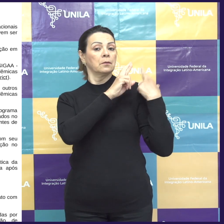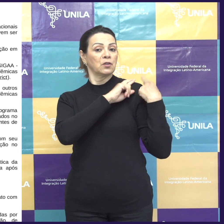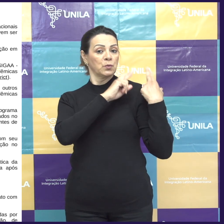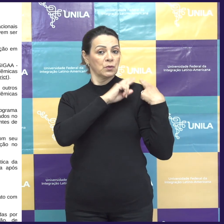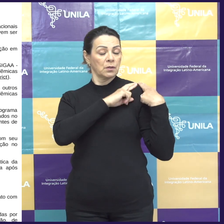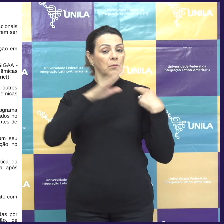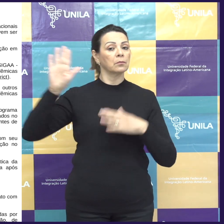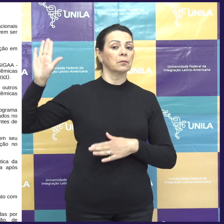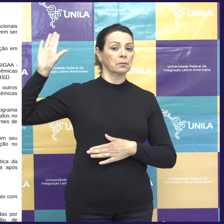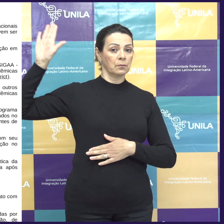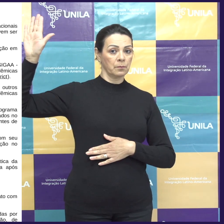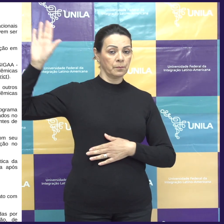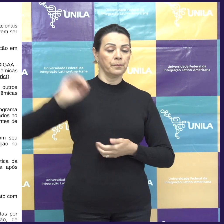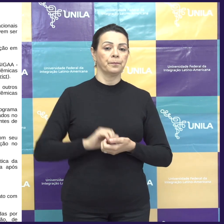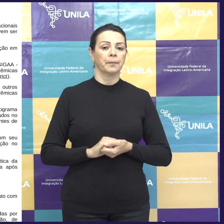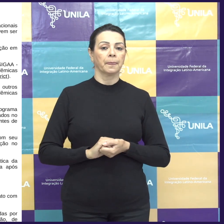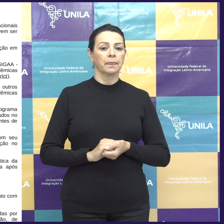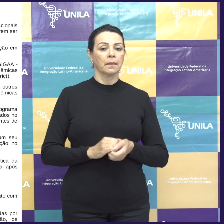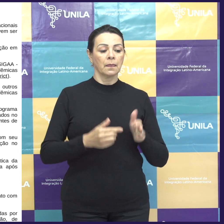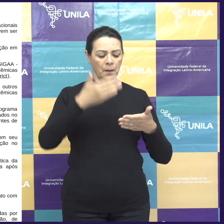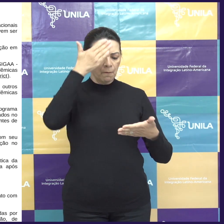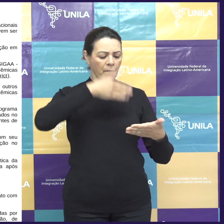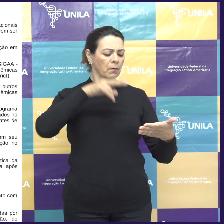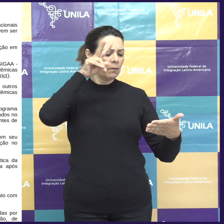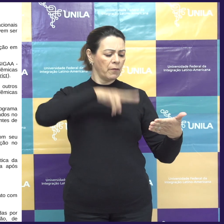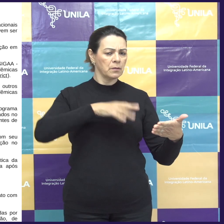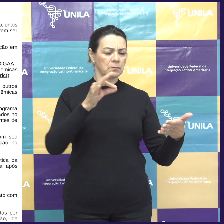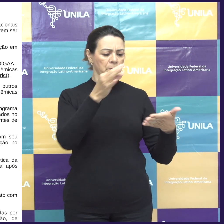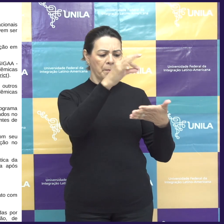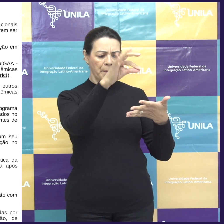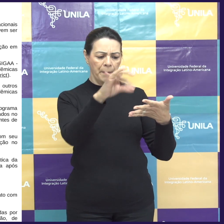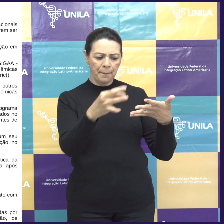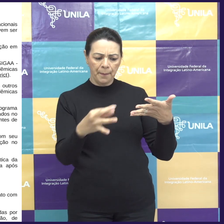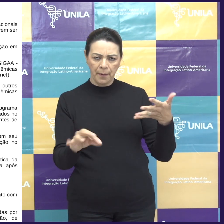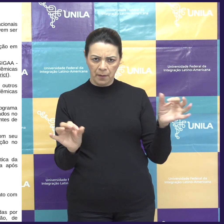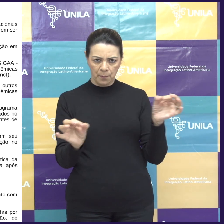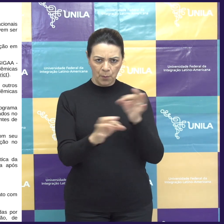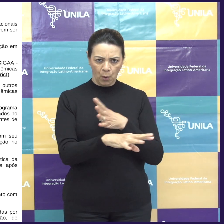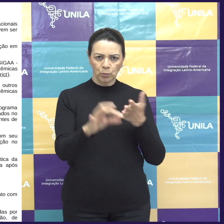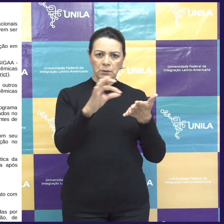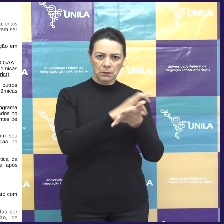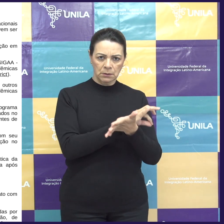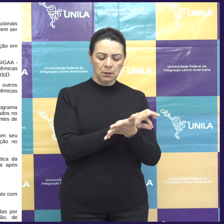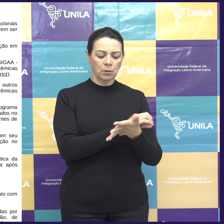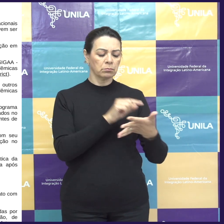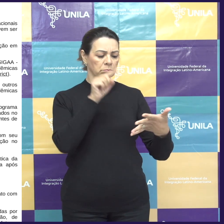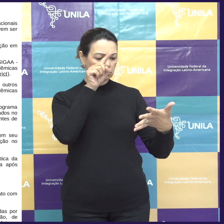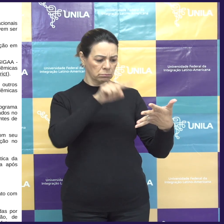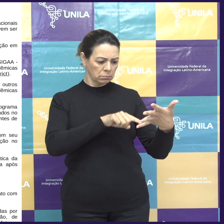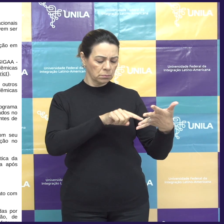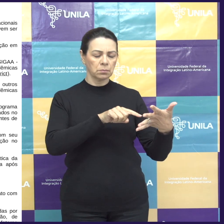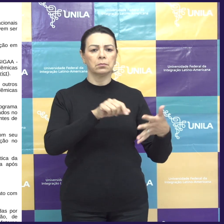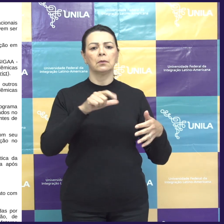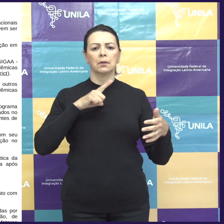do candidato certificar-se antes de finalizar sua inscrição de que o